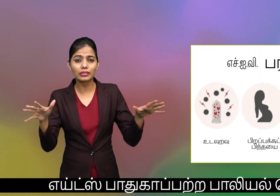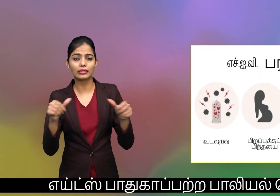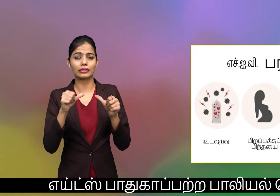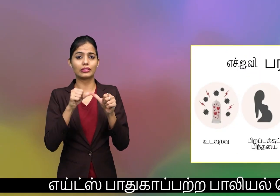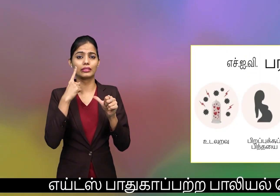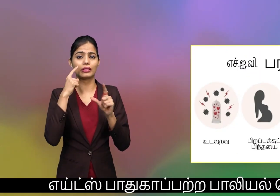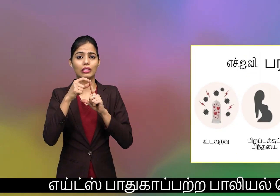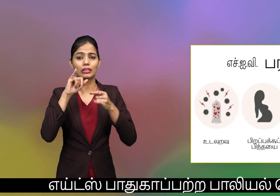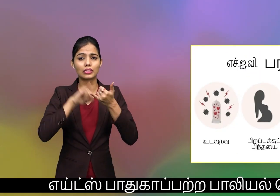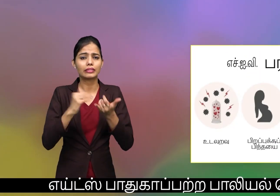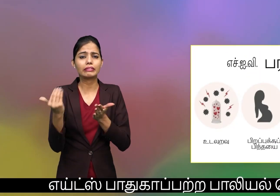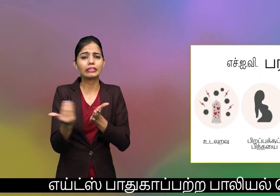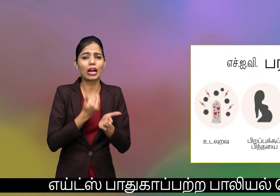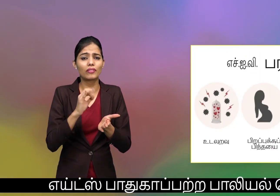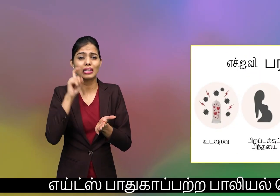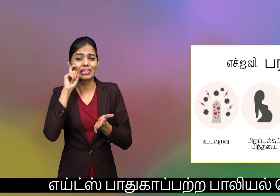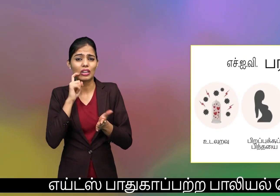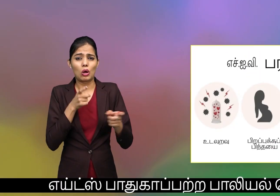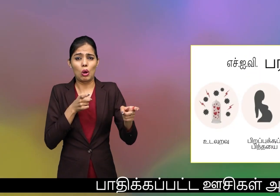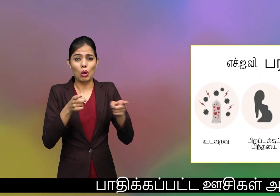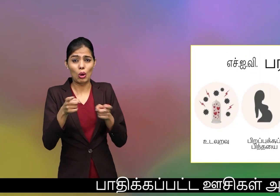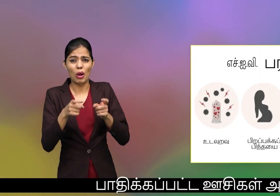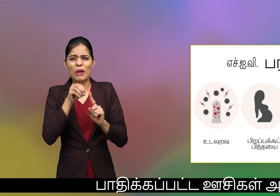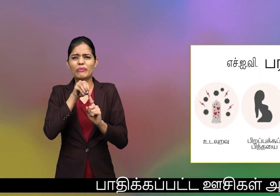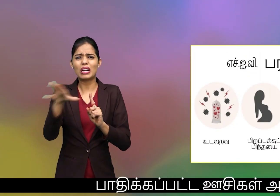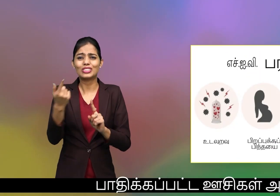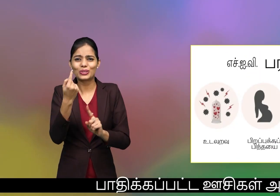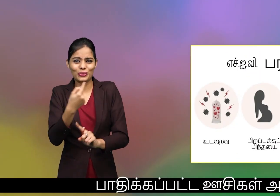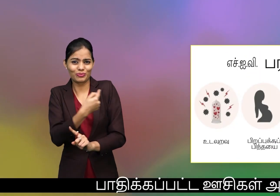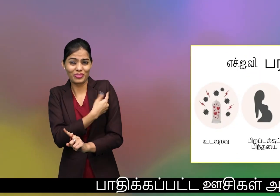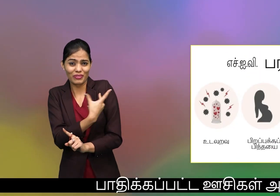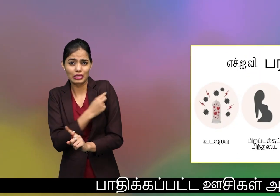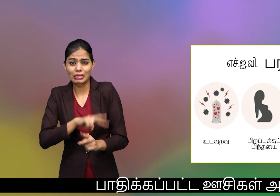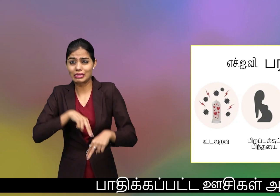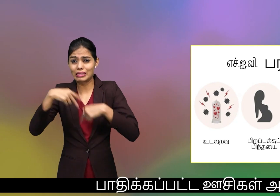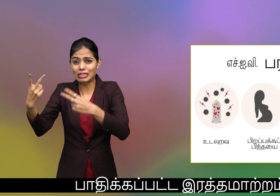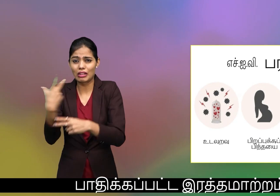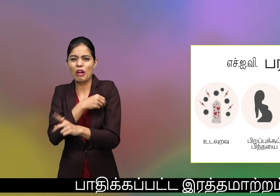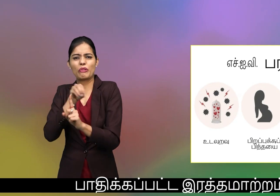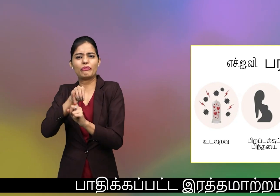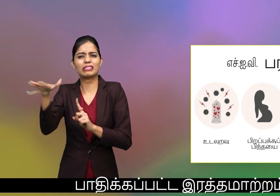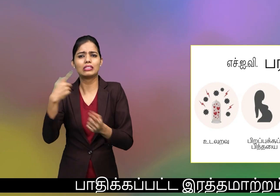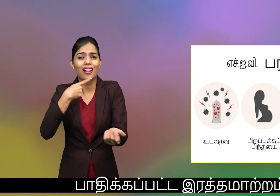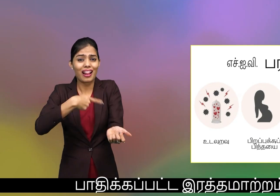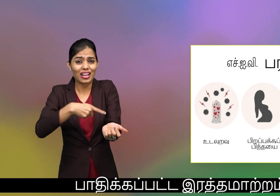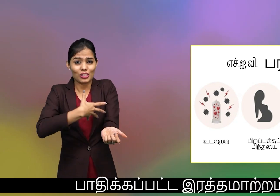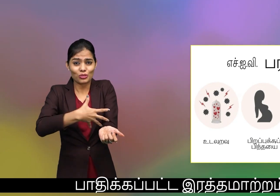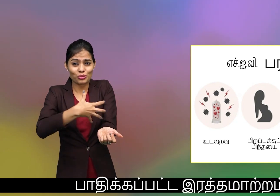எய்ட்ஸ் பாதுகாப்பற்ற பாலியல் தொடர்புகள், பாதிக்கப்பட்ட ஊசிகள் அல்லது பாதிக்கப்பட்ட இரத்த மாற்றம்